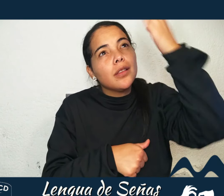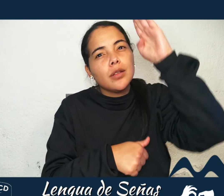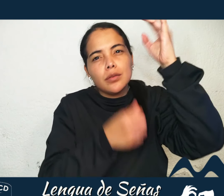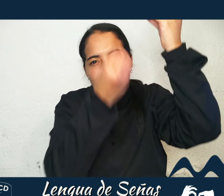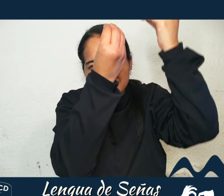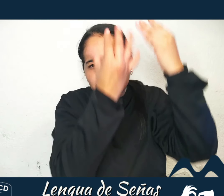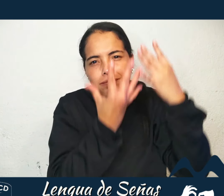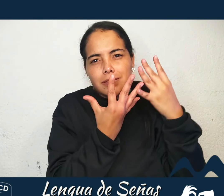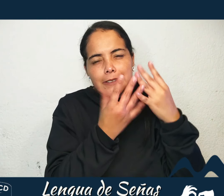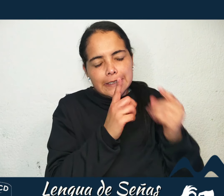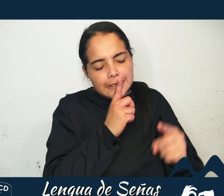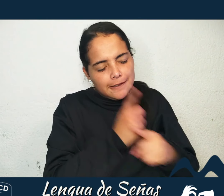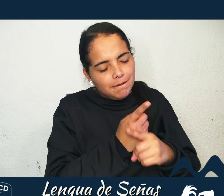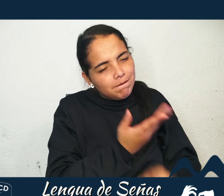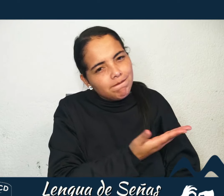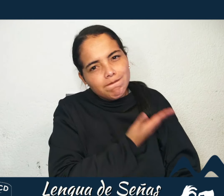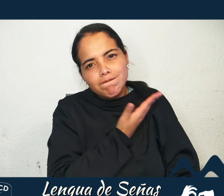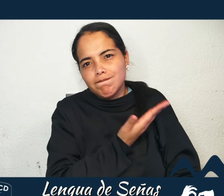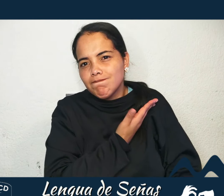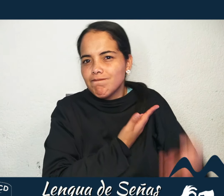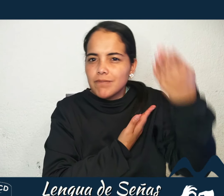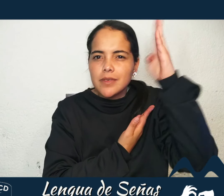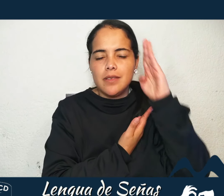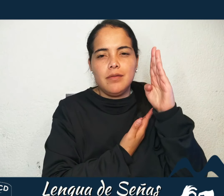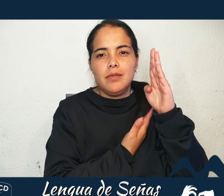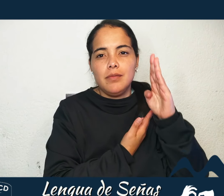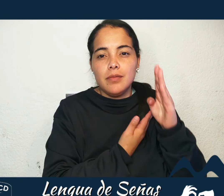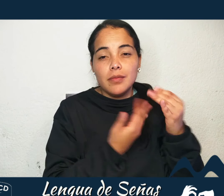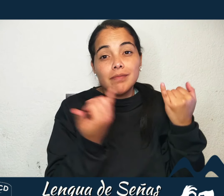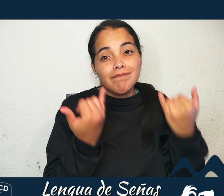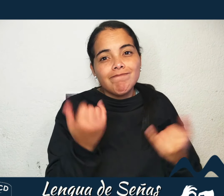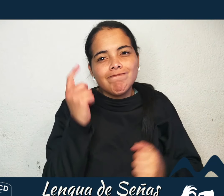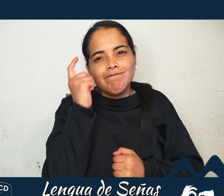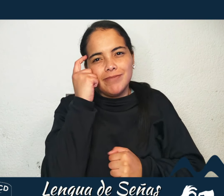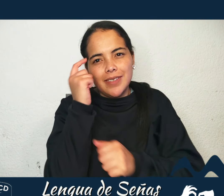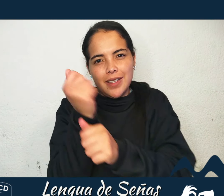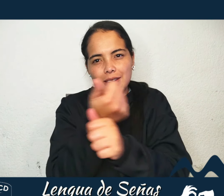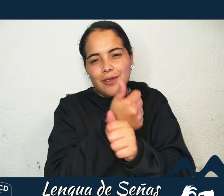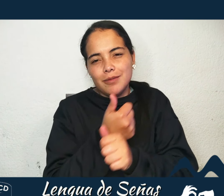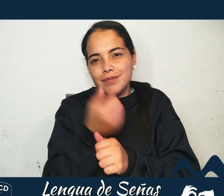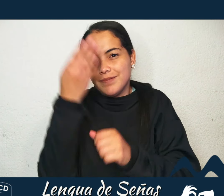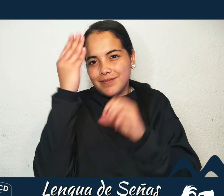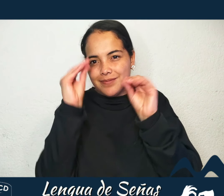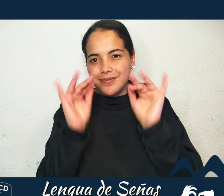la gracia de Dios nos es suficiente. Que Dios nos bendiga.